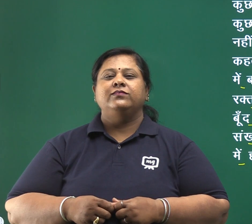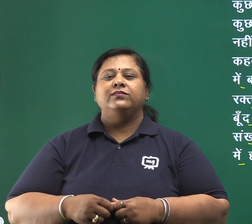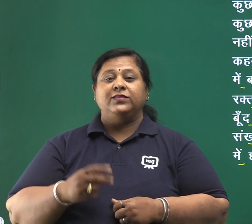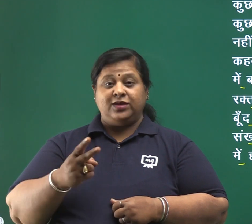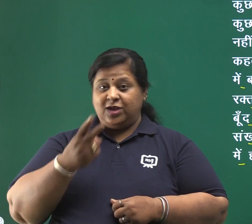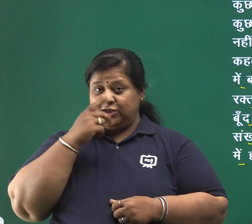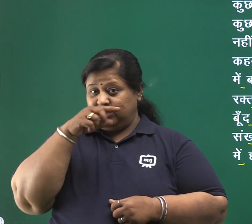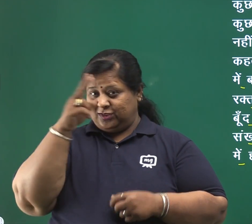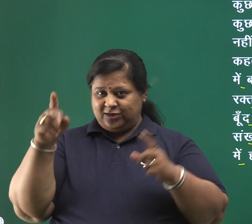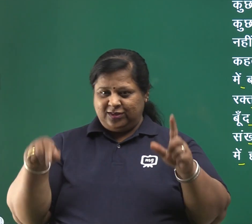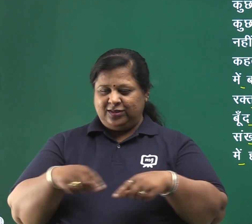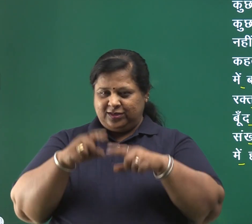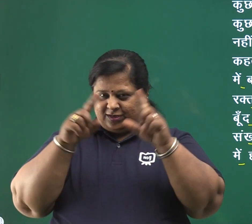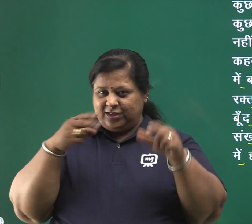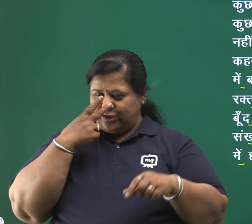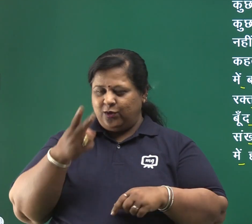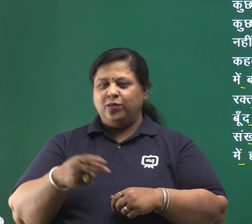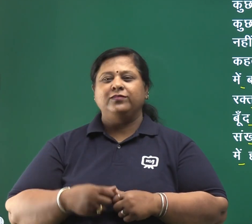का चित्र देख रहे हैं।